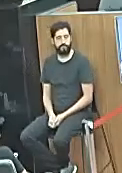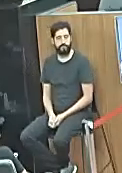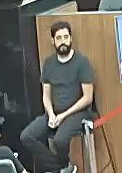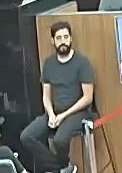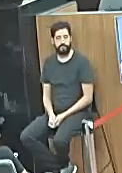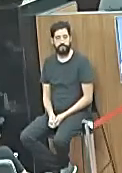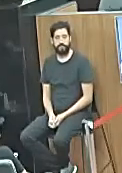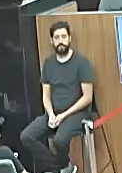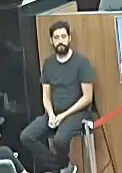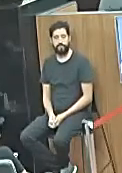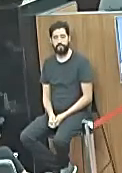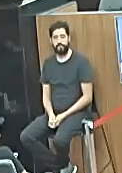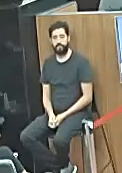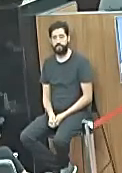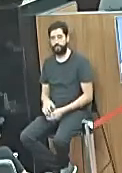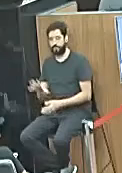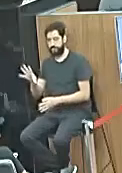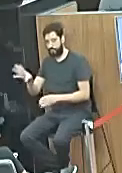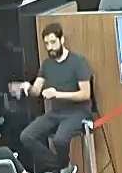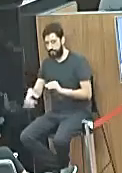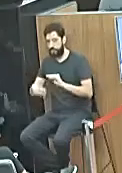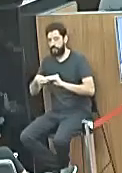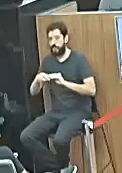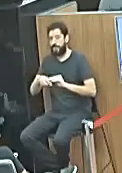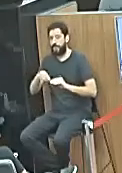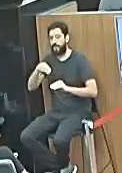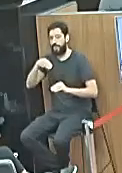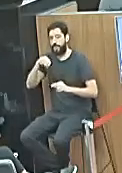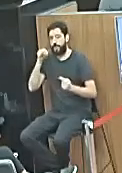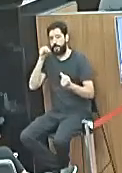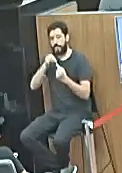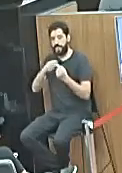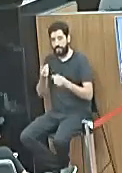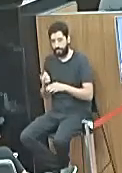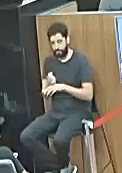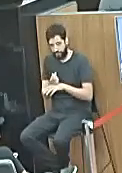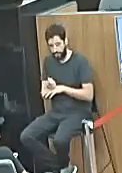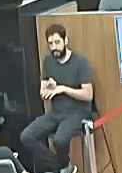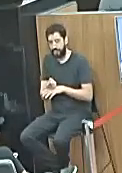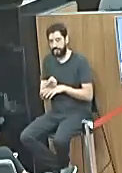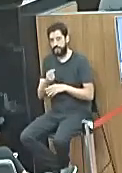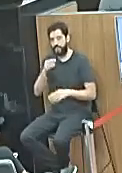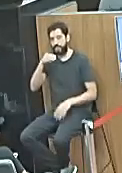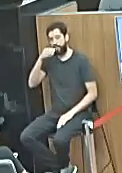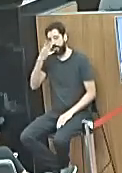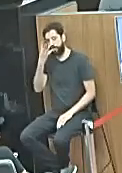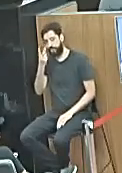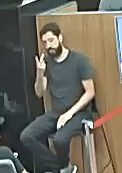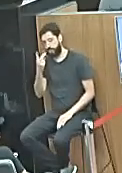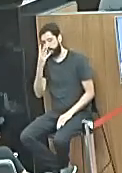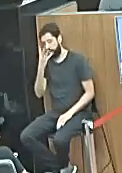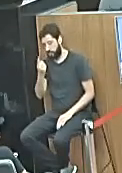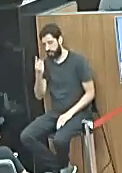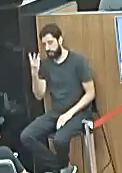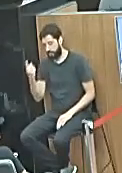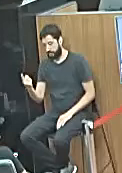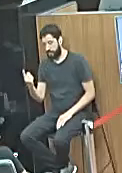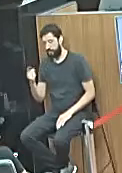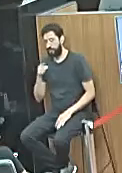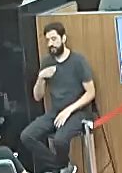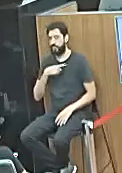recompor a meta financeira em 2020 das ações 4131 proteção social especial de alta